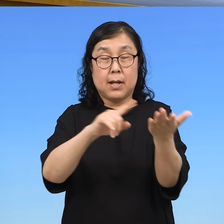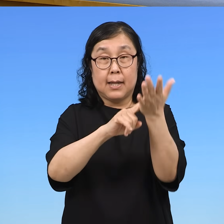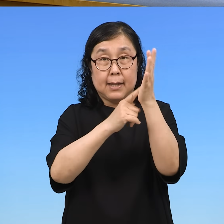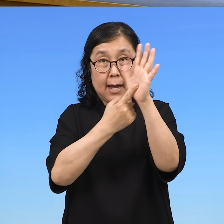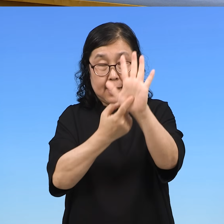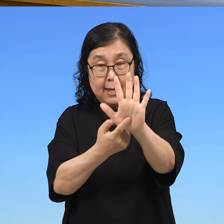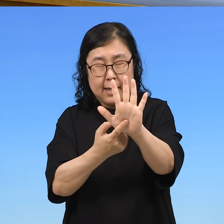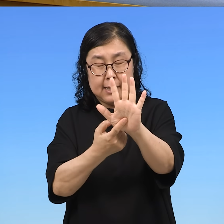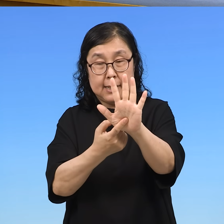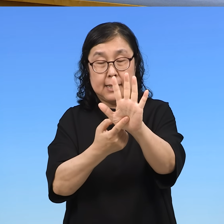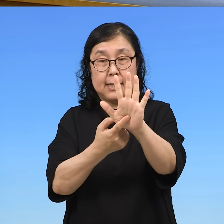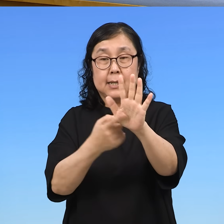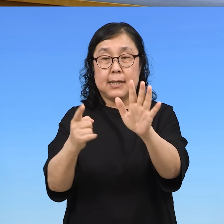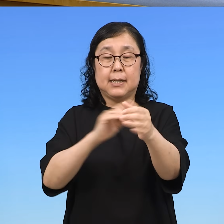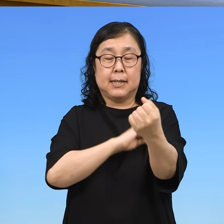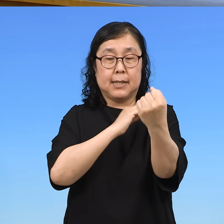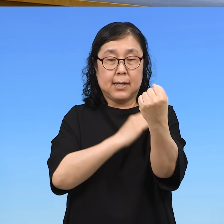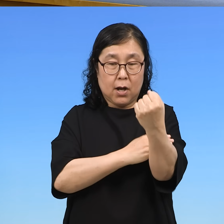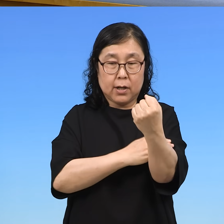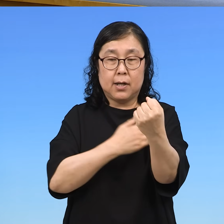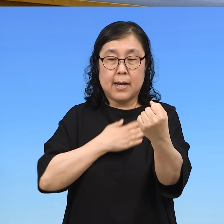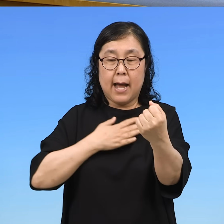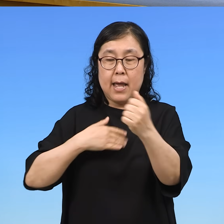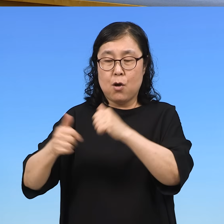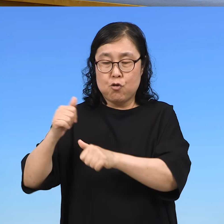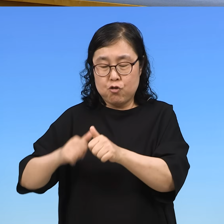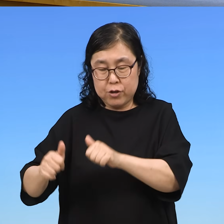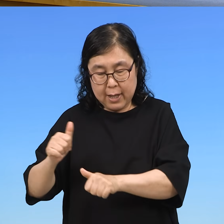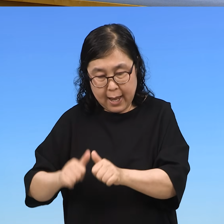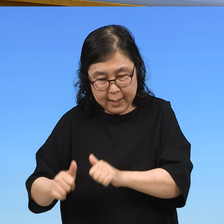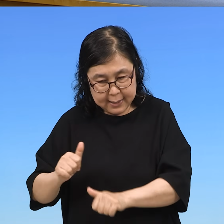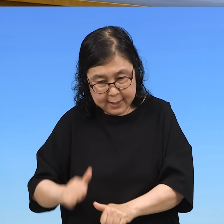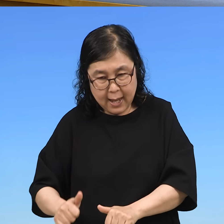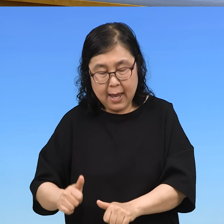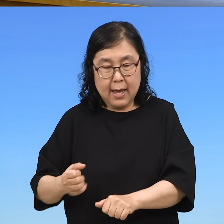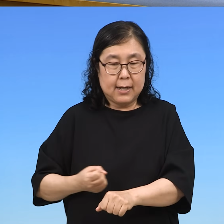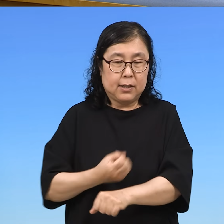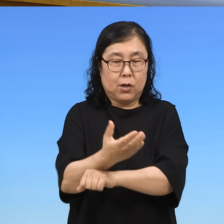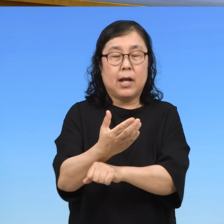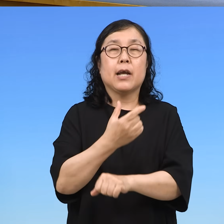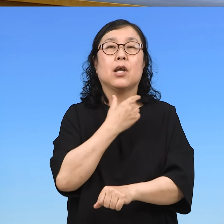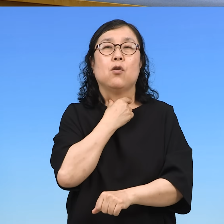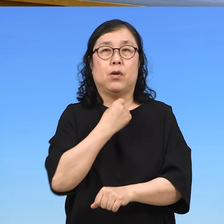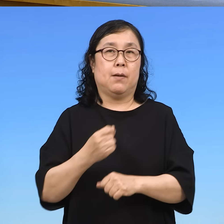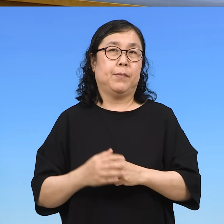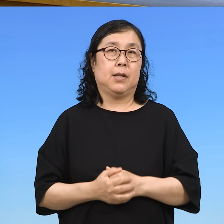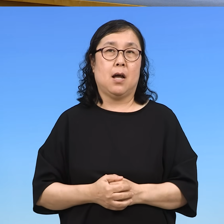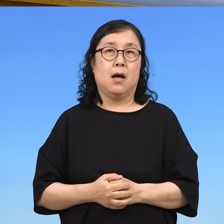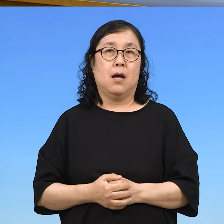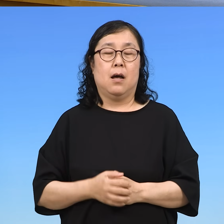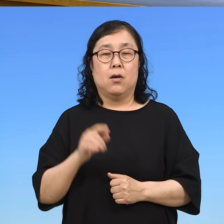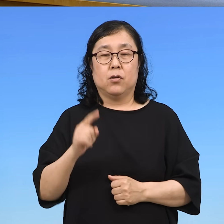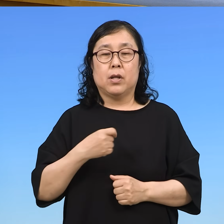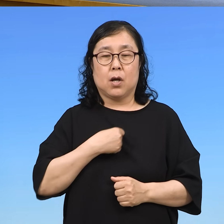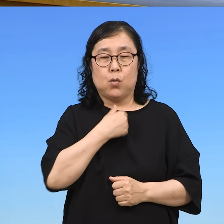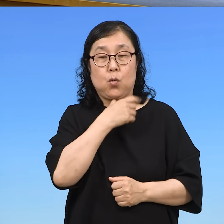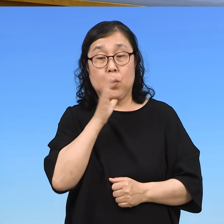오는 세대에 전하렵니다. 제가 여기서요, 또 노인과 어른을 구분하는 걸 내가